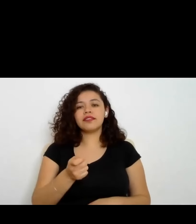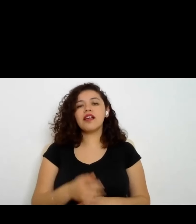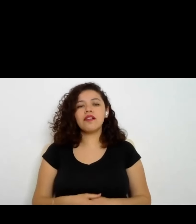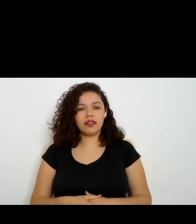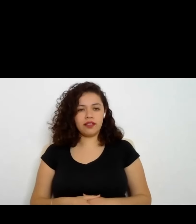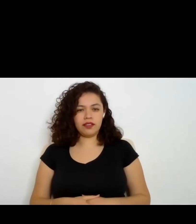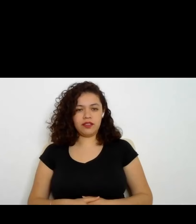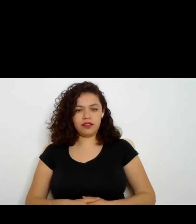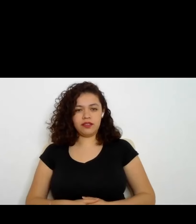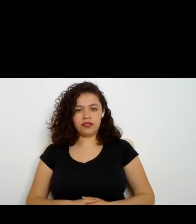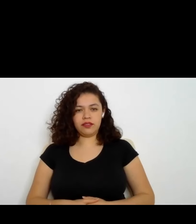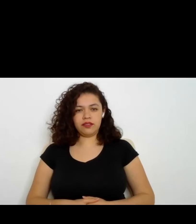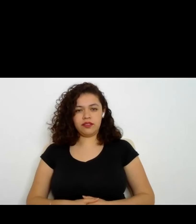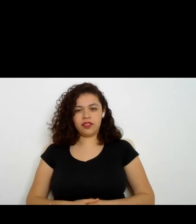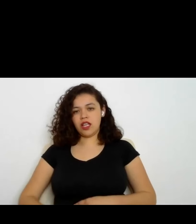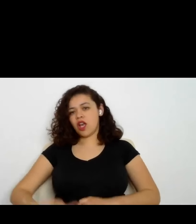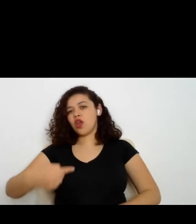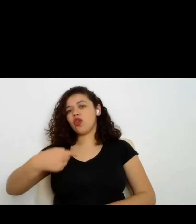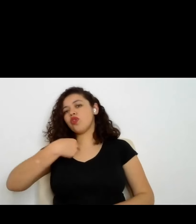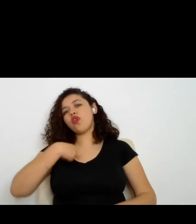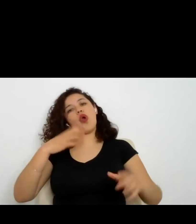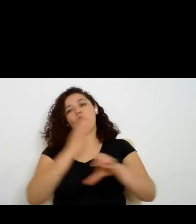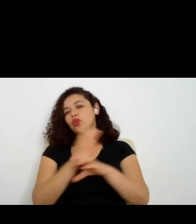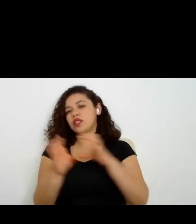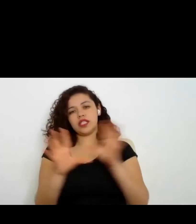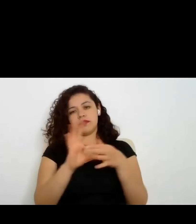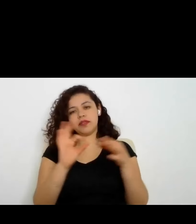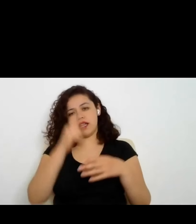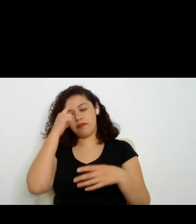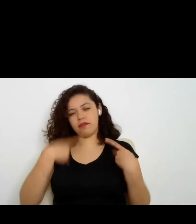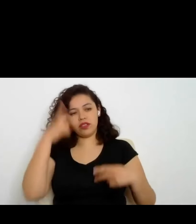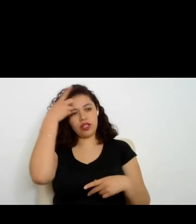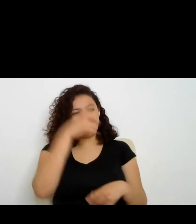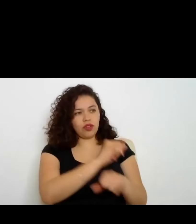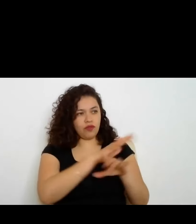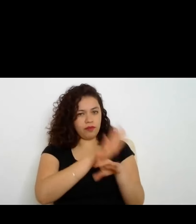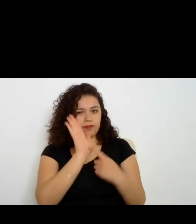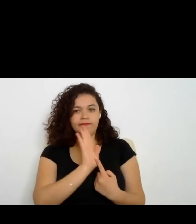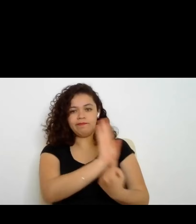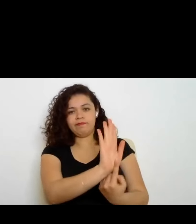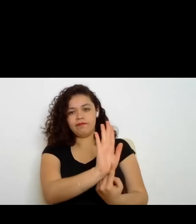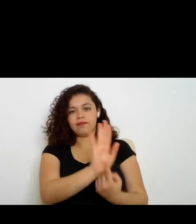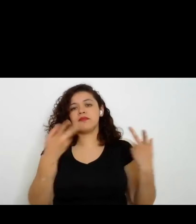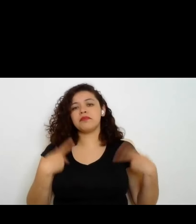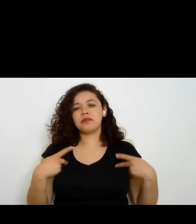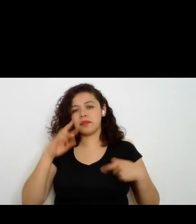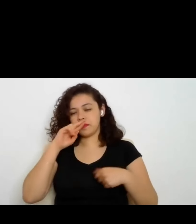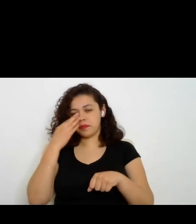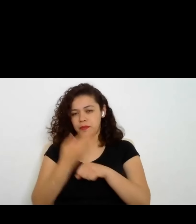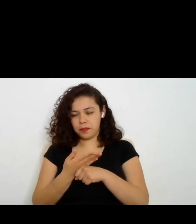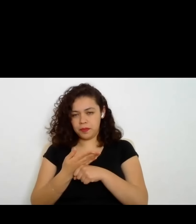principio de rendición de cuentas hacia los titulares, ya que establece la obligación de los responsables de